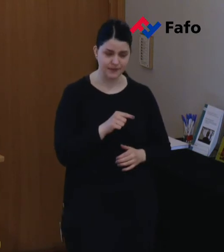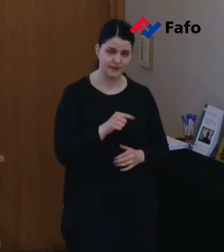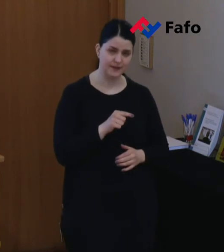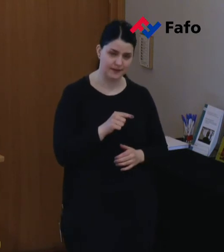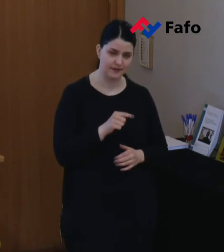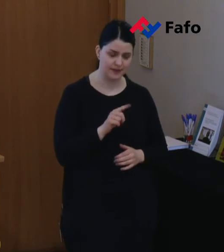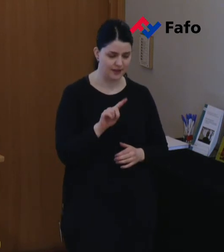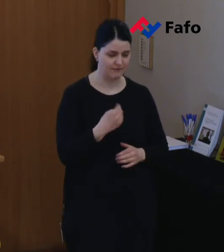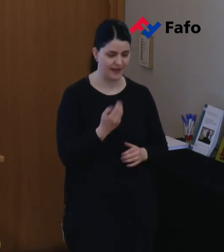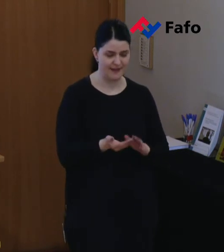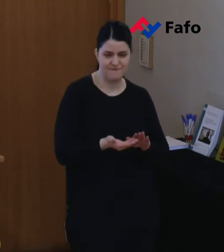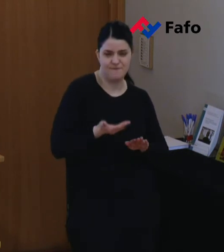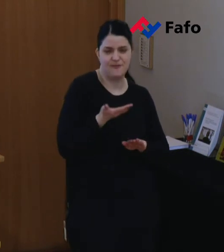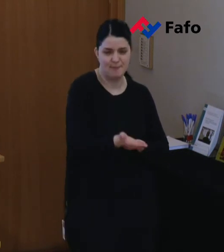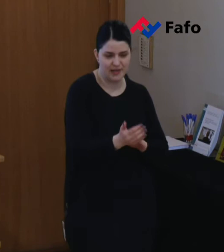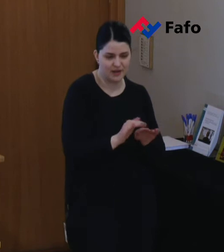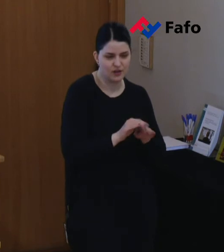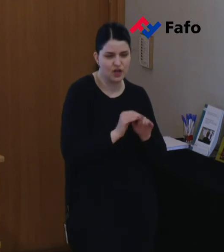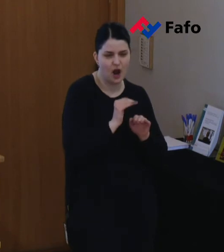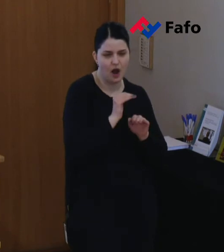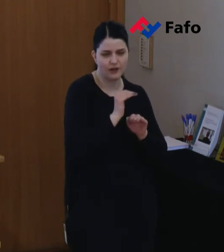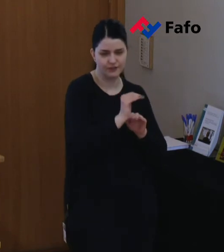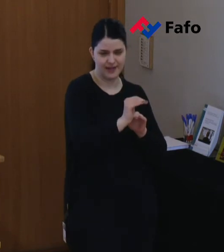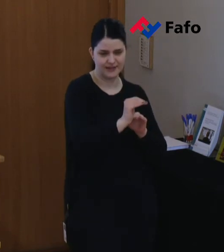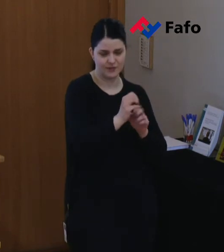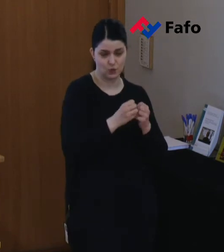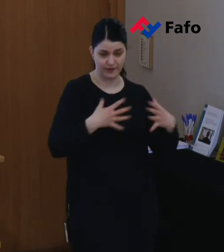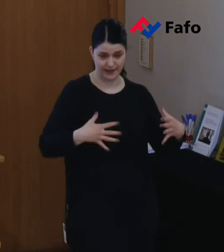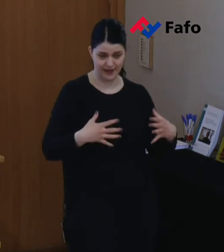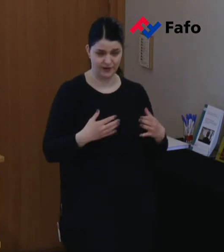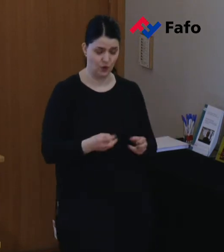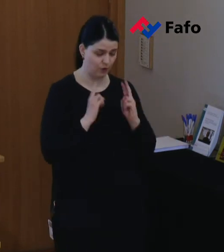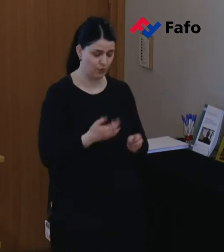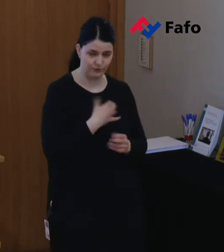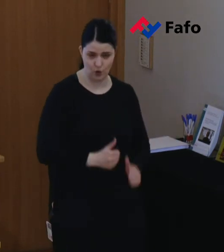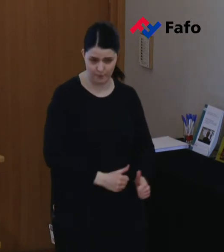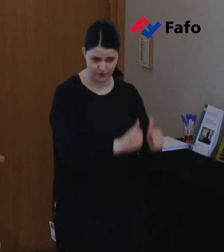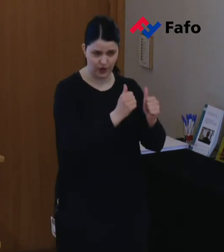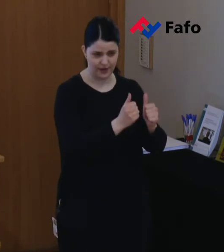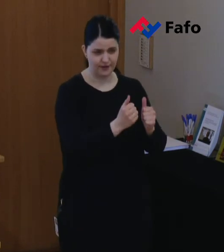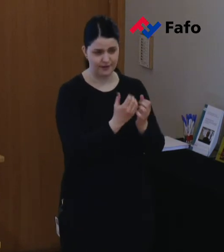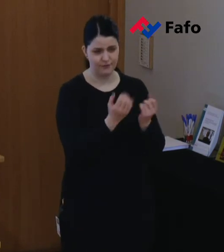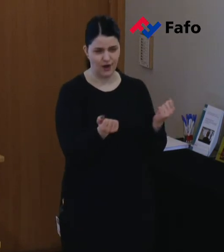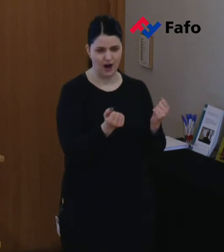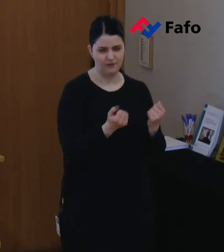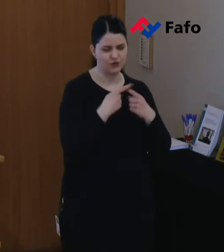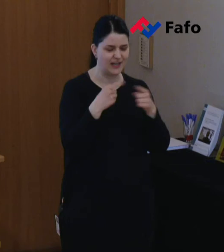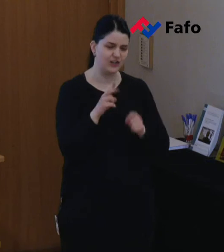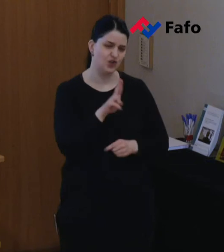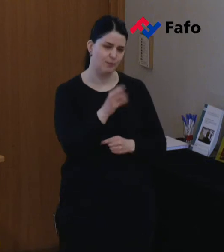hvor man fremmer en gradvis utvikling, hvor brukeren får oppfølging til deres mer skjermede boligløsninger og gjennom